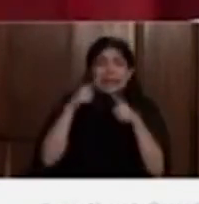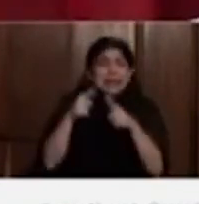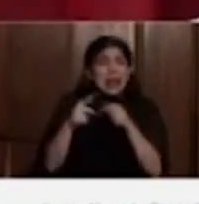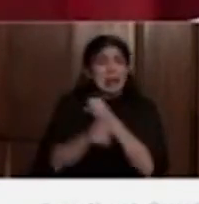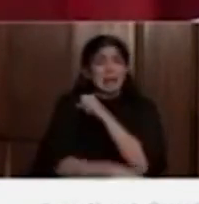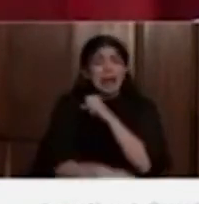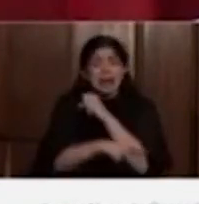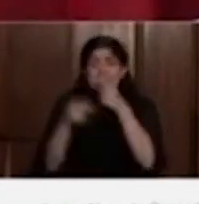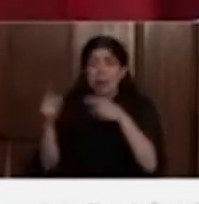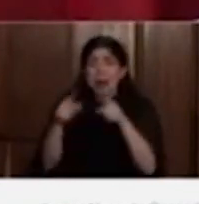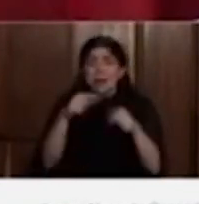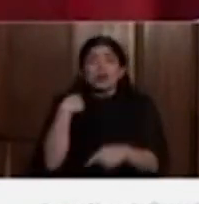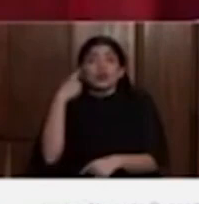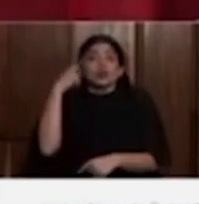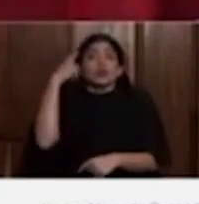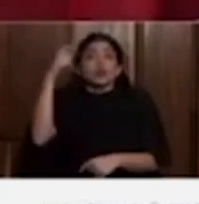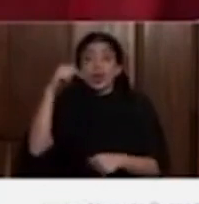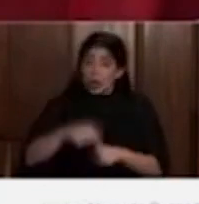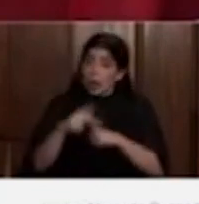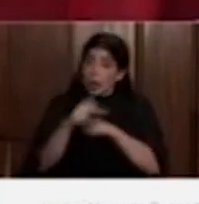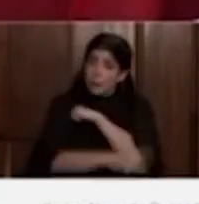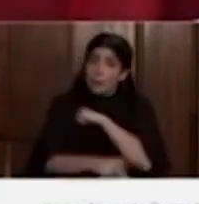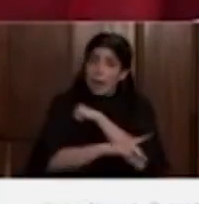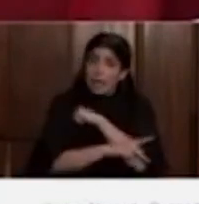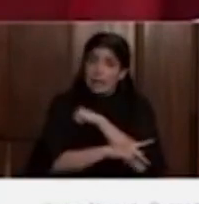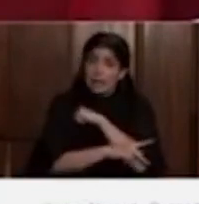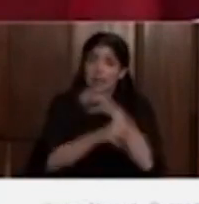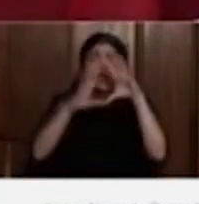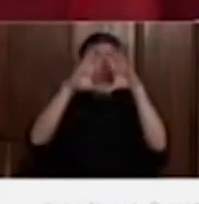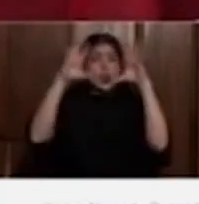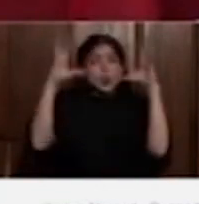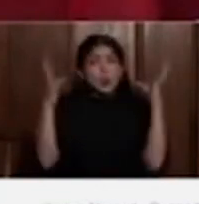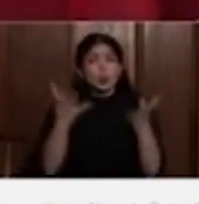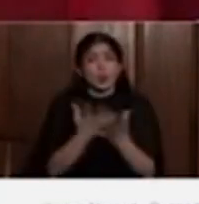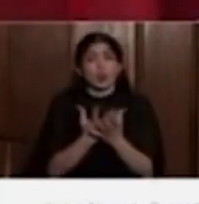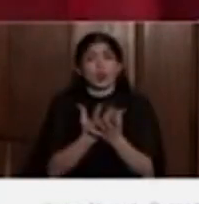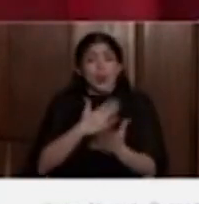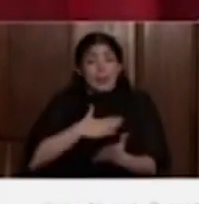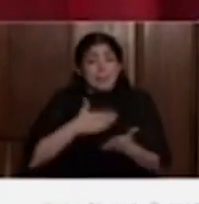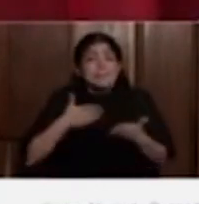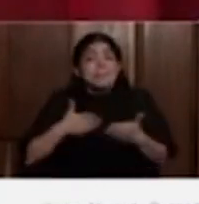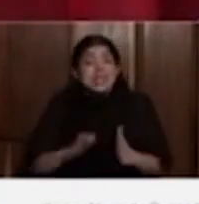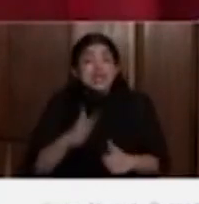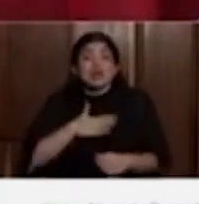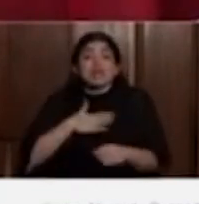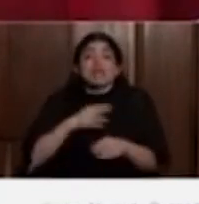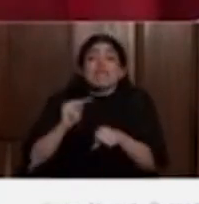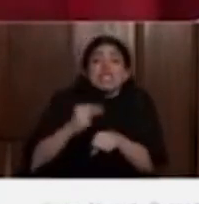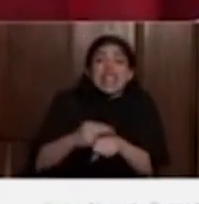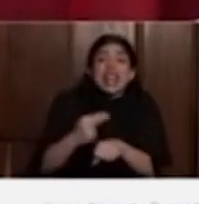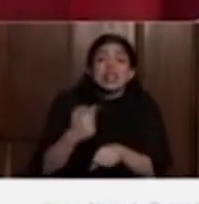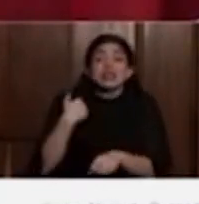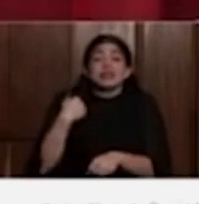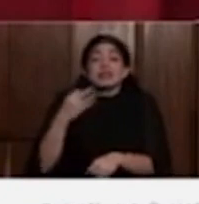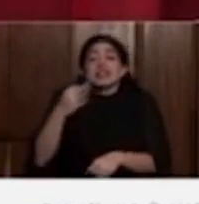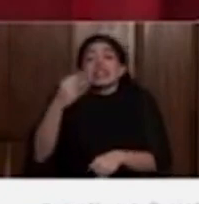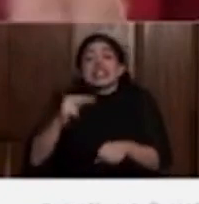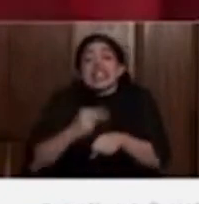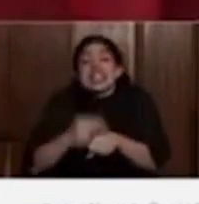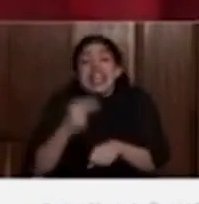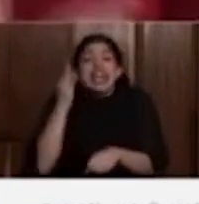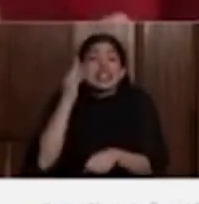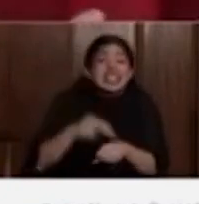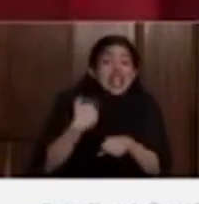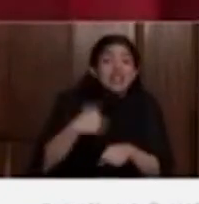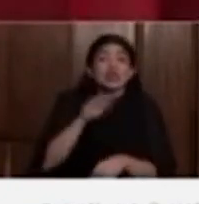sueño con un país y un mundo donde mi hijo y mis nietos y mis tataranietos y nietas y los